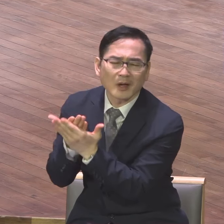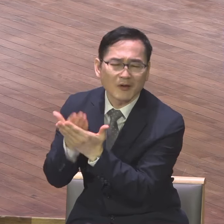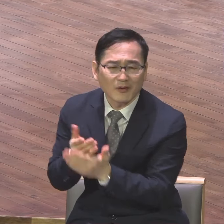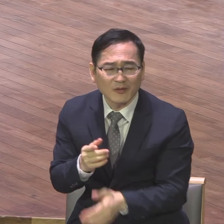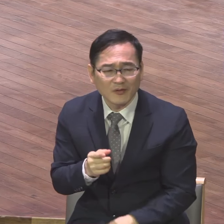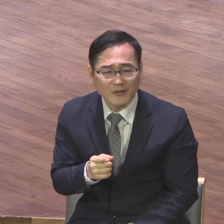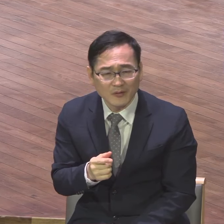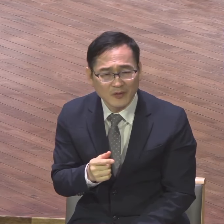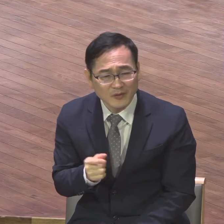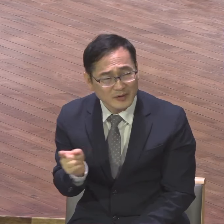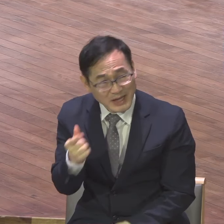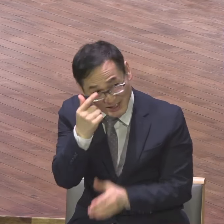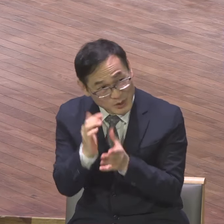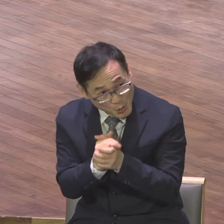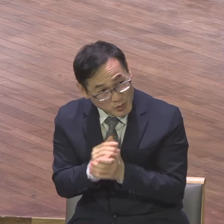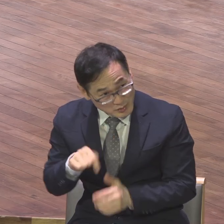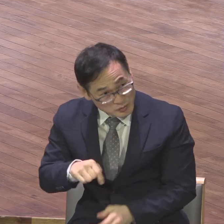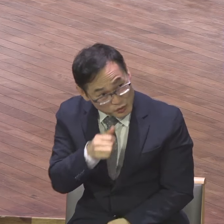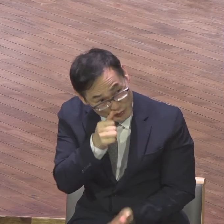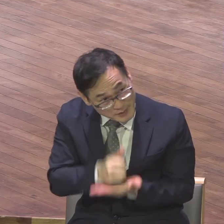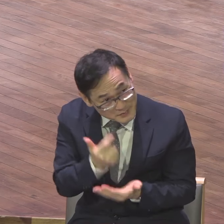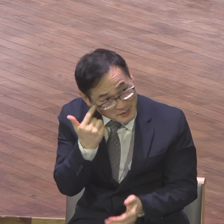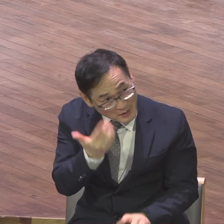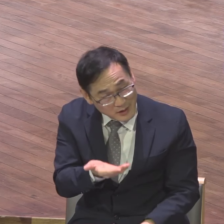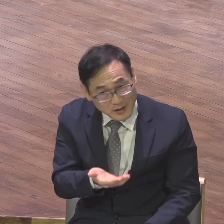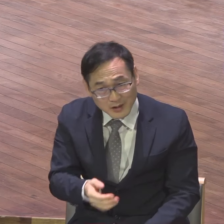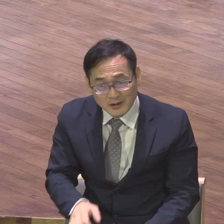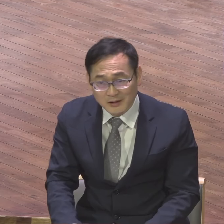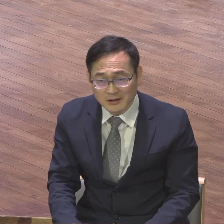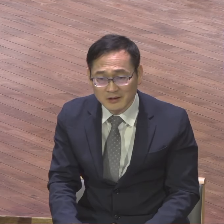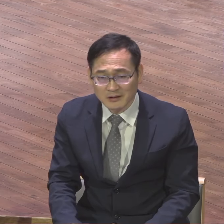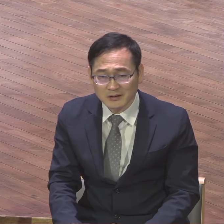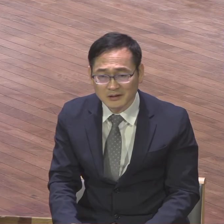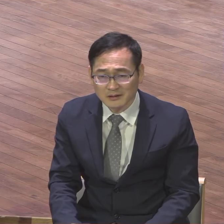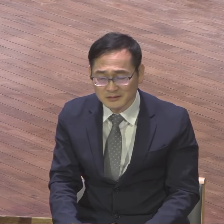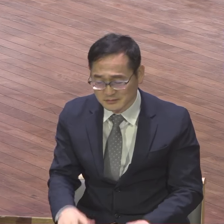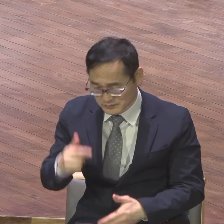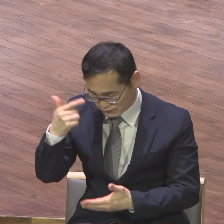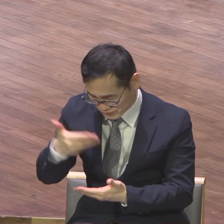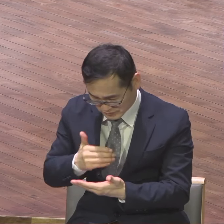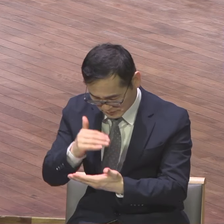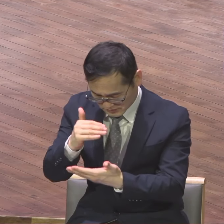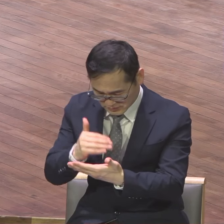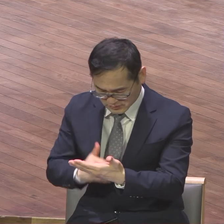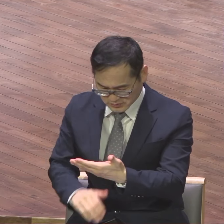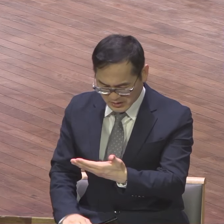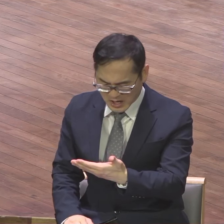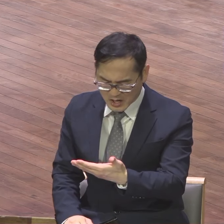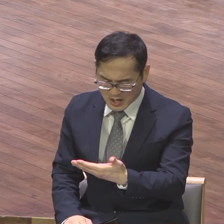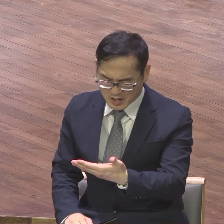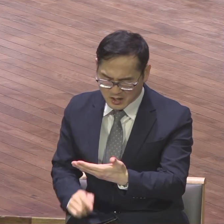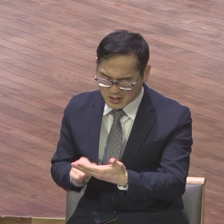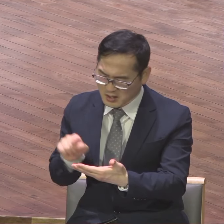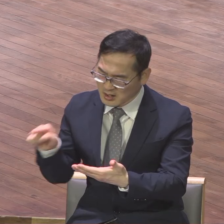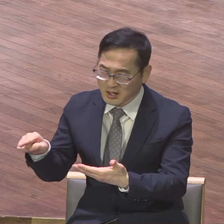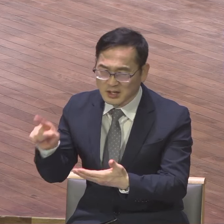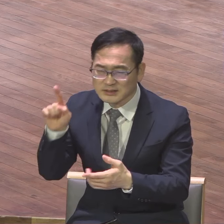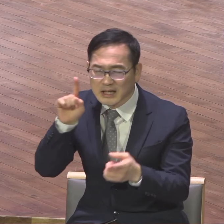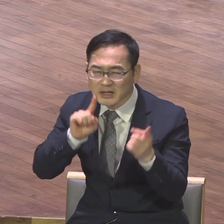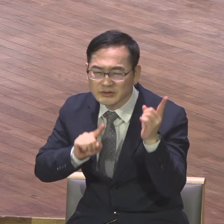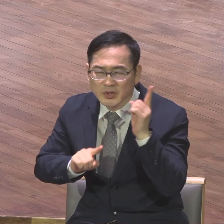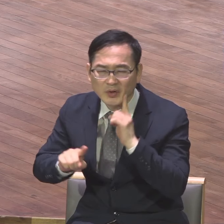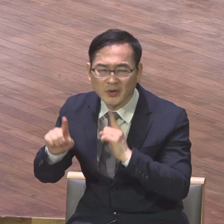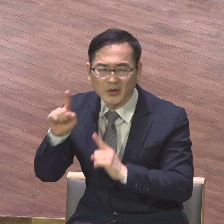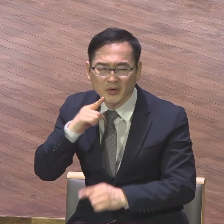이 짧은 질문 속에 이 사람이 얼마나 지금 큰 상처와